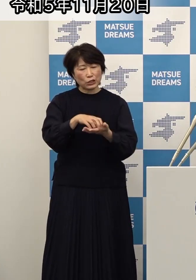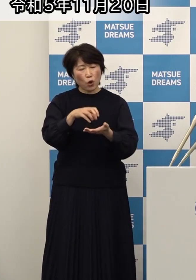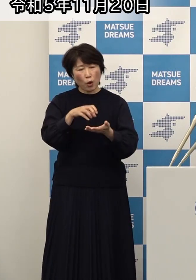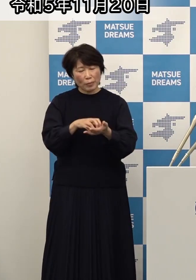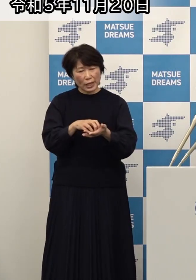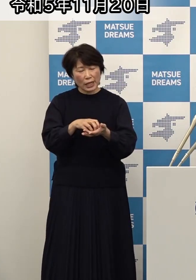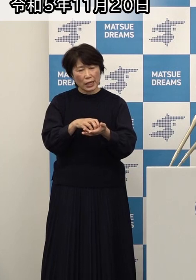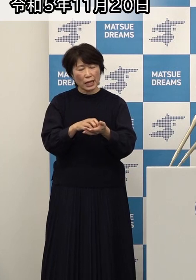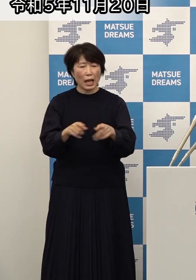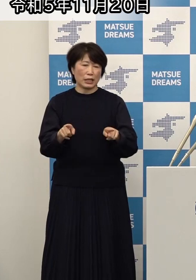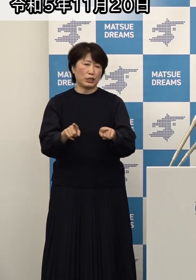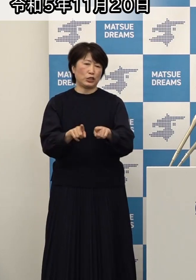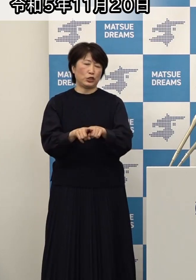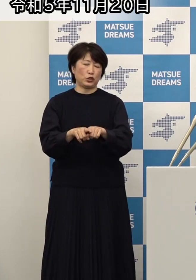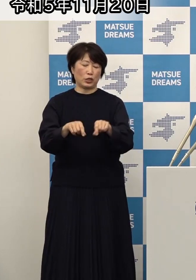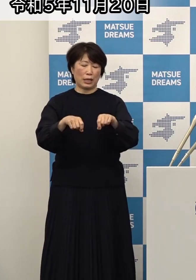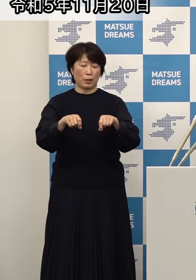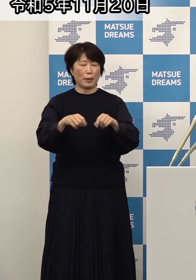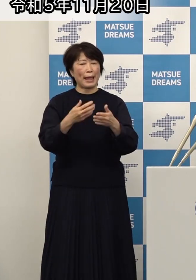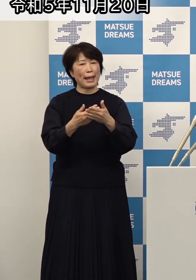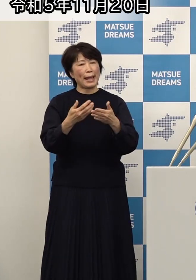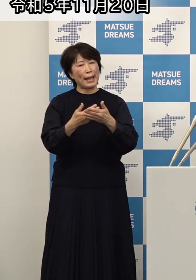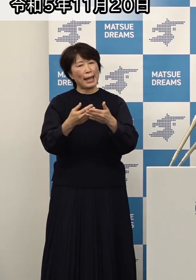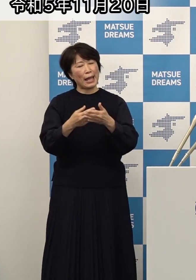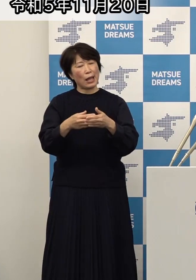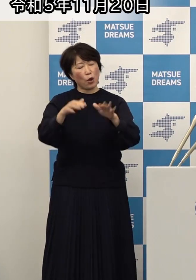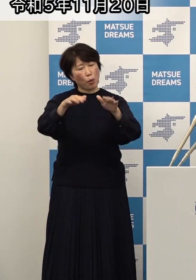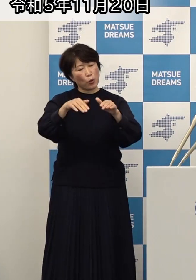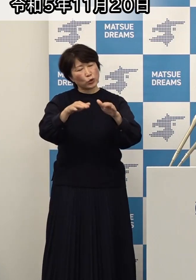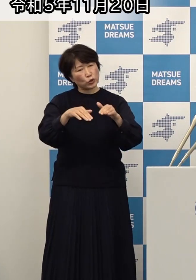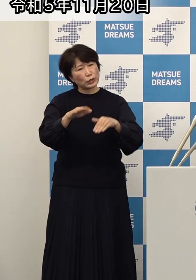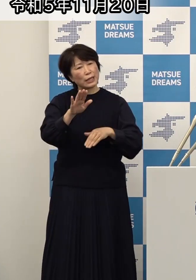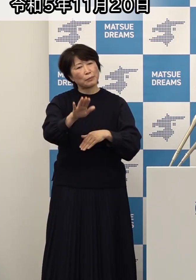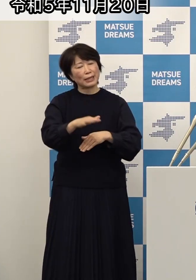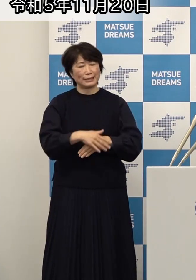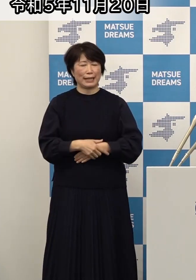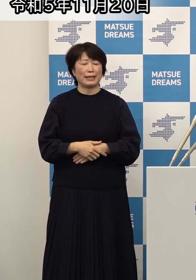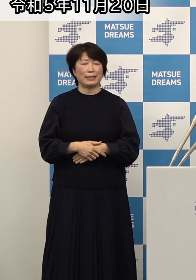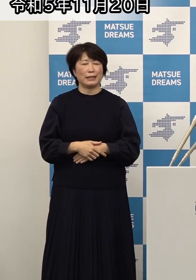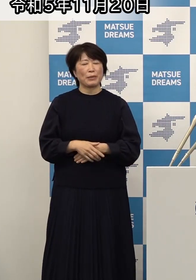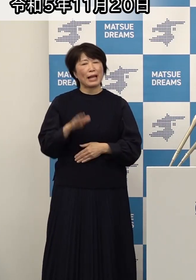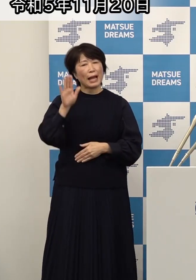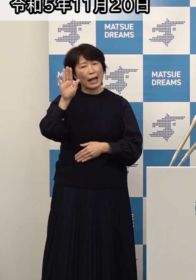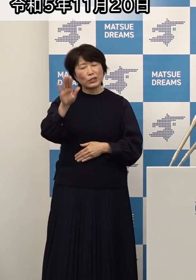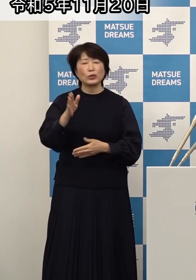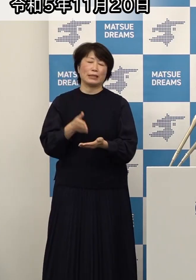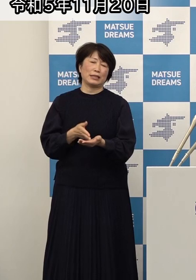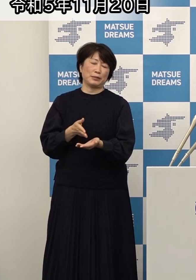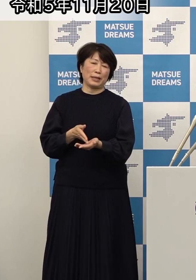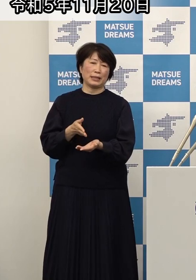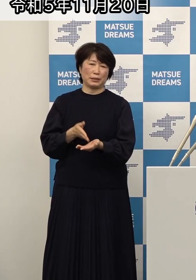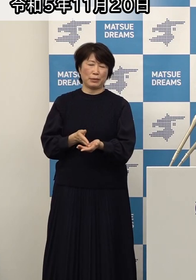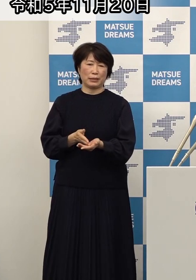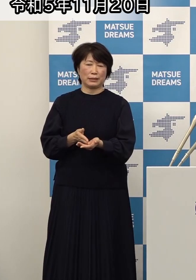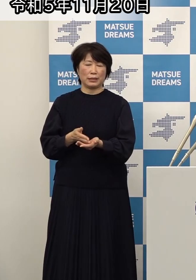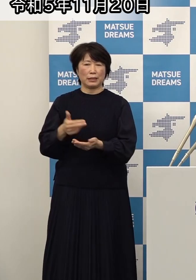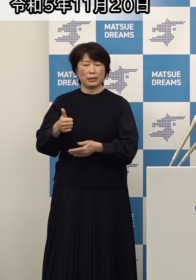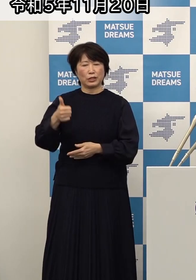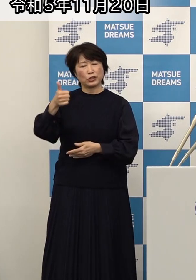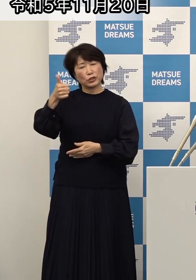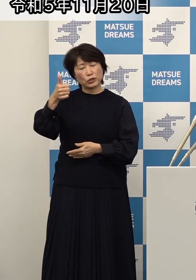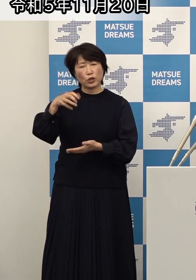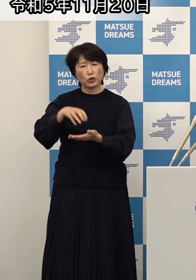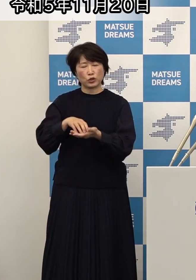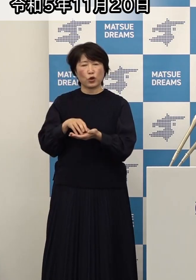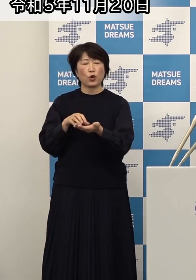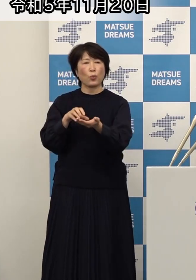ども、このイラストを募集しておりました。後でまた出てまいりますのでご説明しますが、市長賞は島根大学